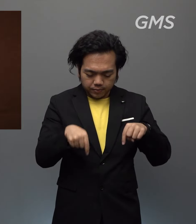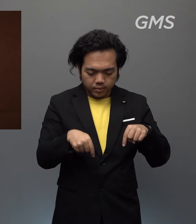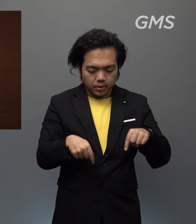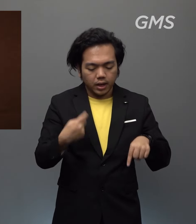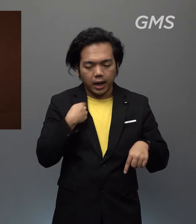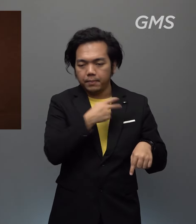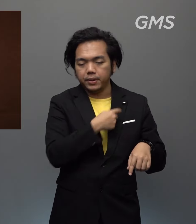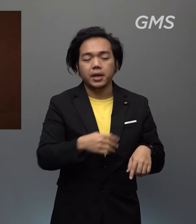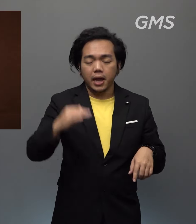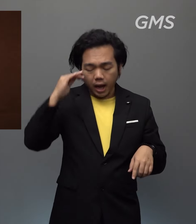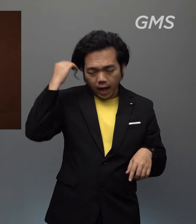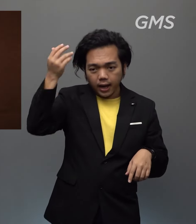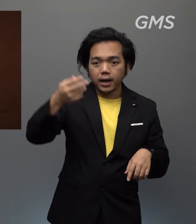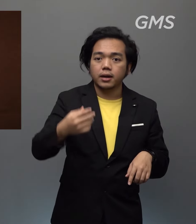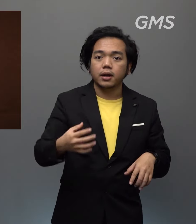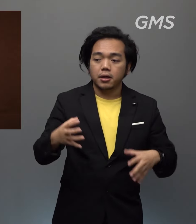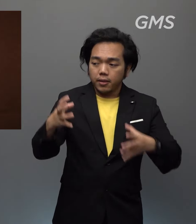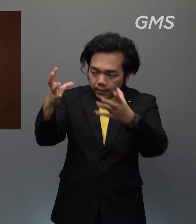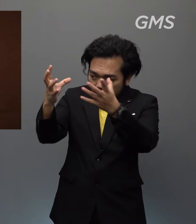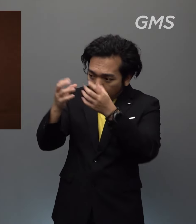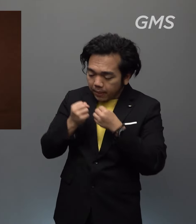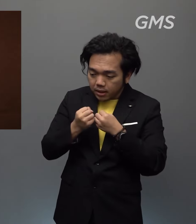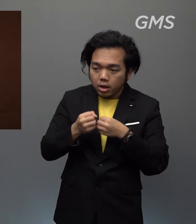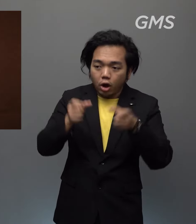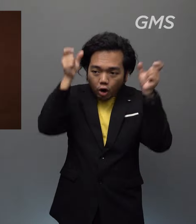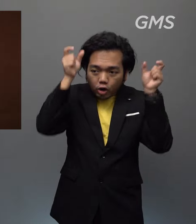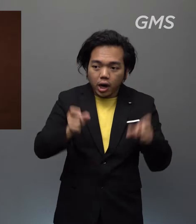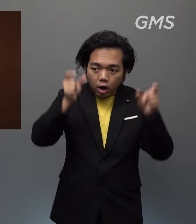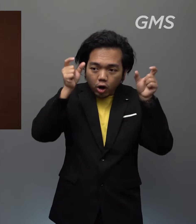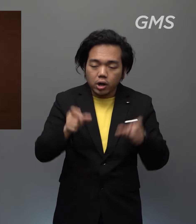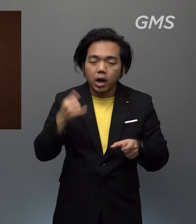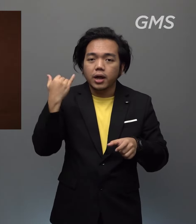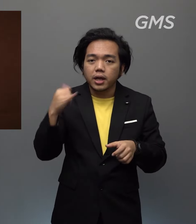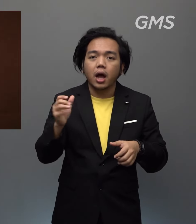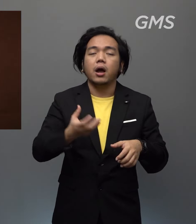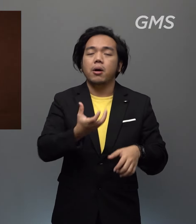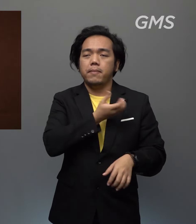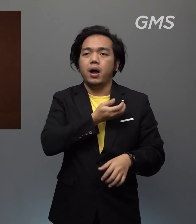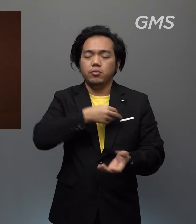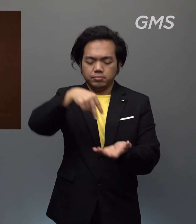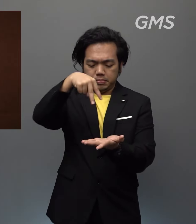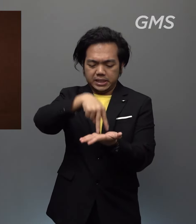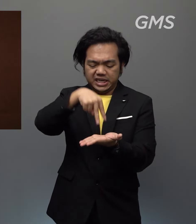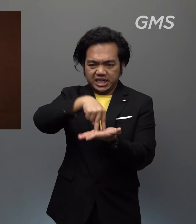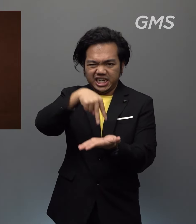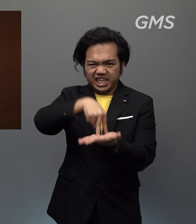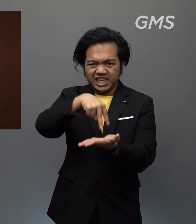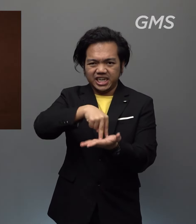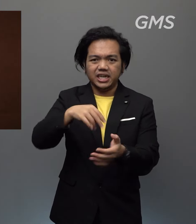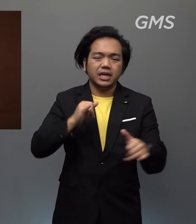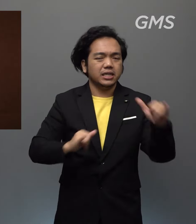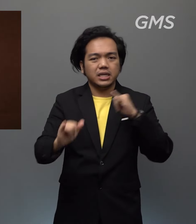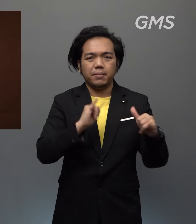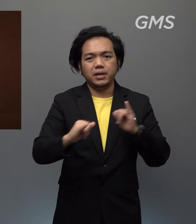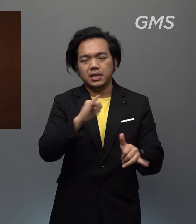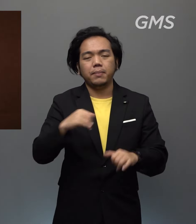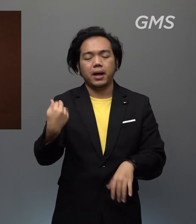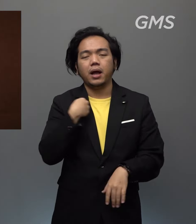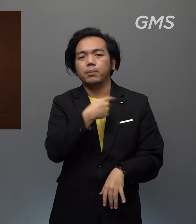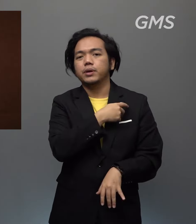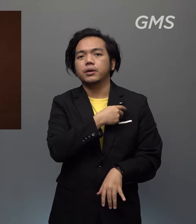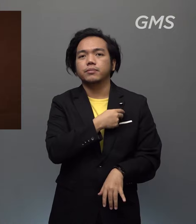berdiri bersama dengan kami. Seperti Gideon menemukan 300 orang hebat di tengah 32